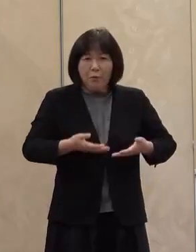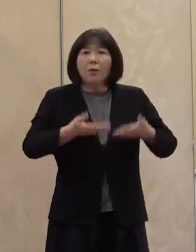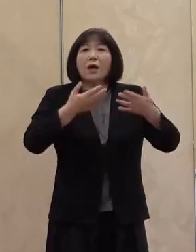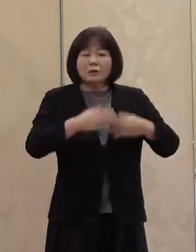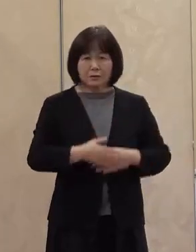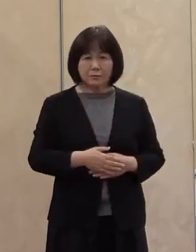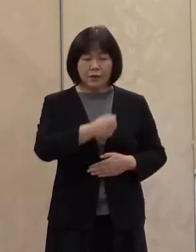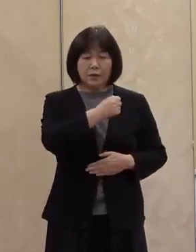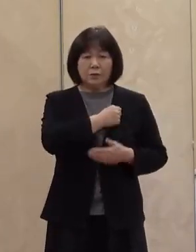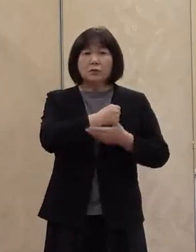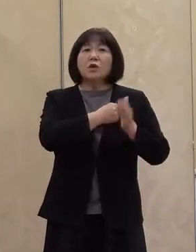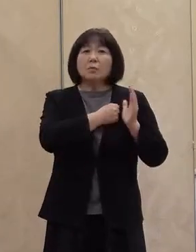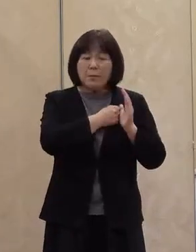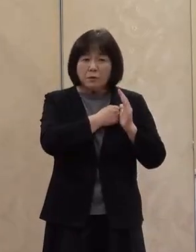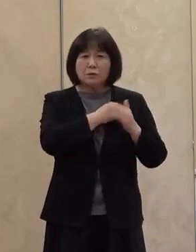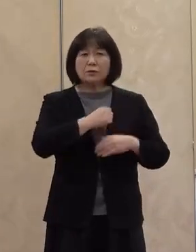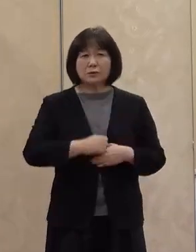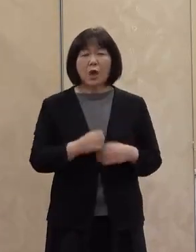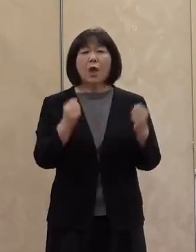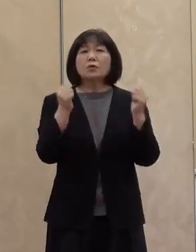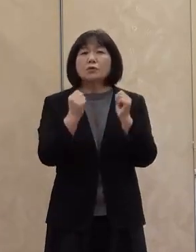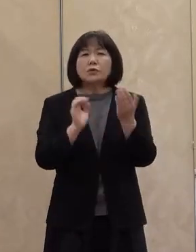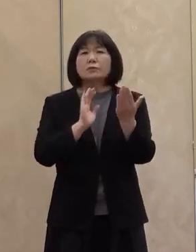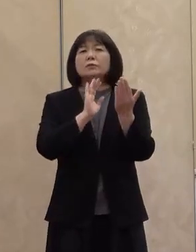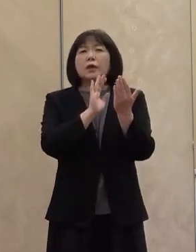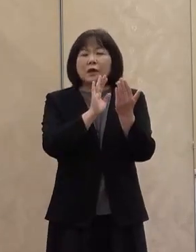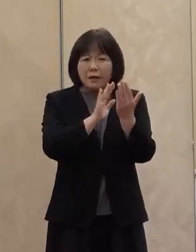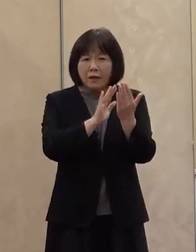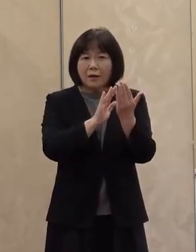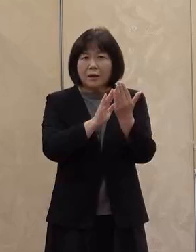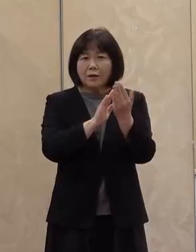守る冬に向けて、インフルエンザとコロナの